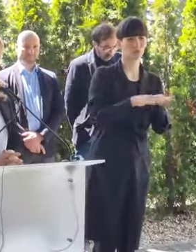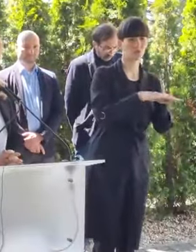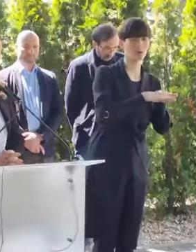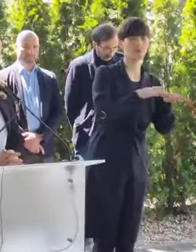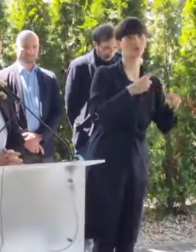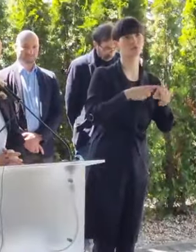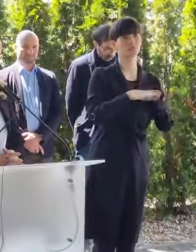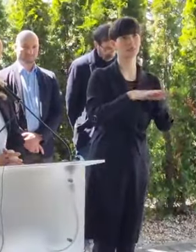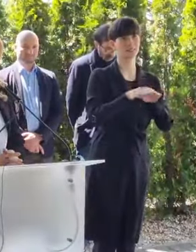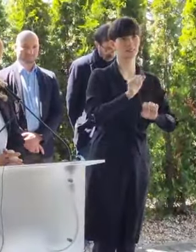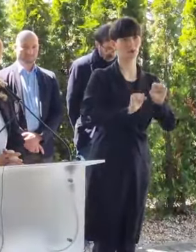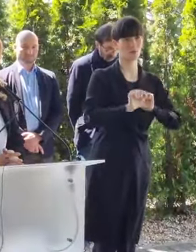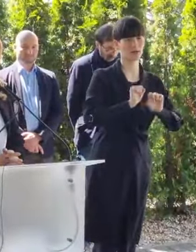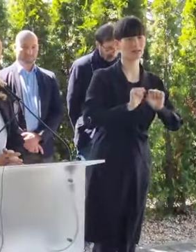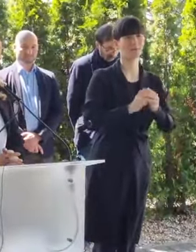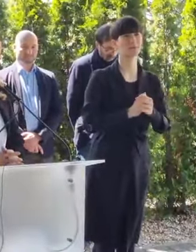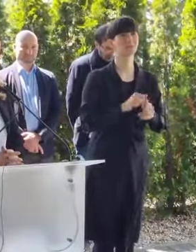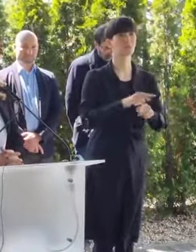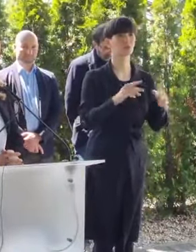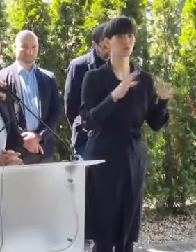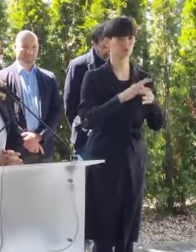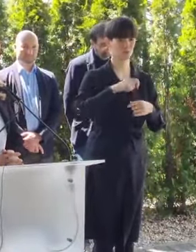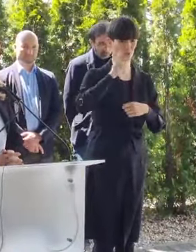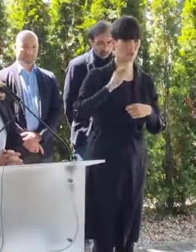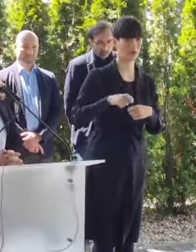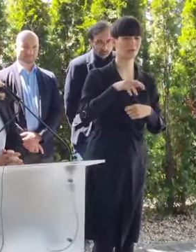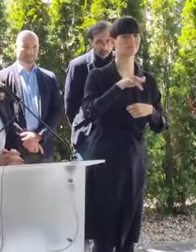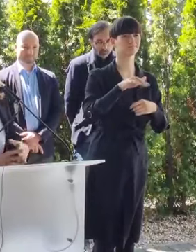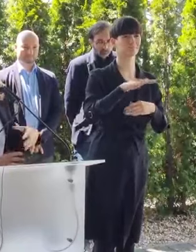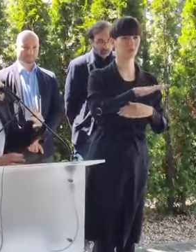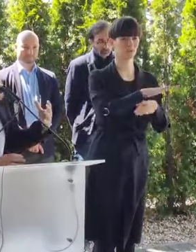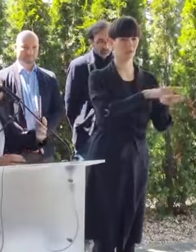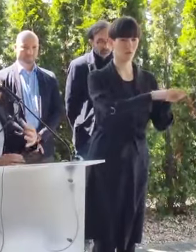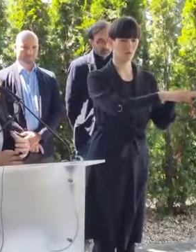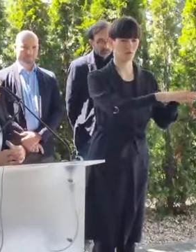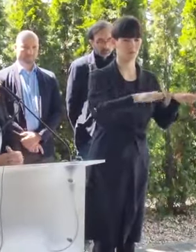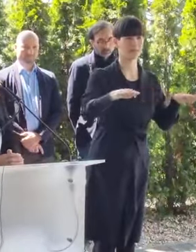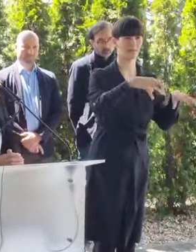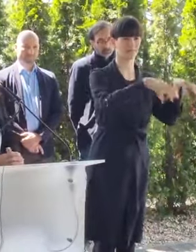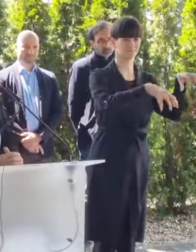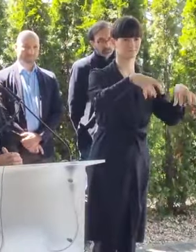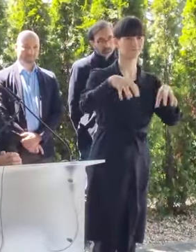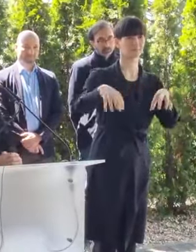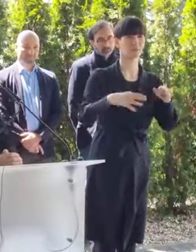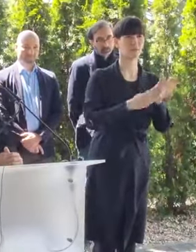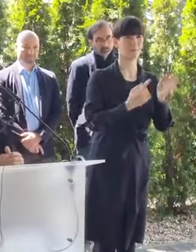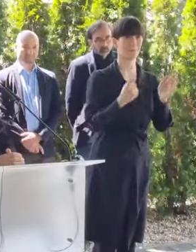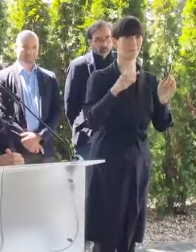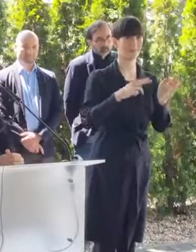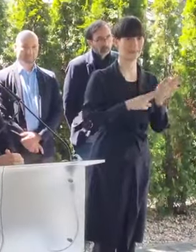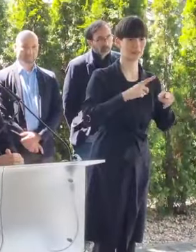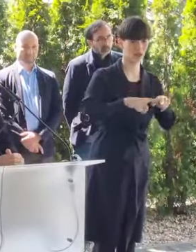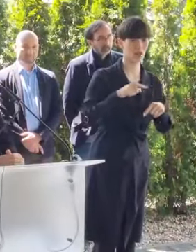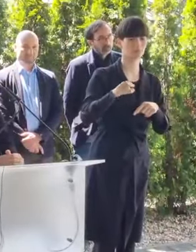obrany. Zaminovanie Ukrajiny je obrovský problém. Zjednodušene povedané, tak ako nám to vysvetlili, jeden deň